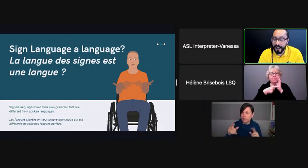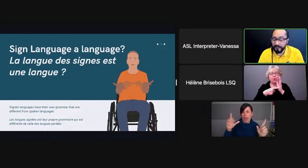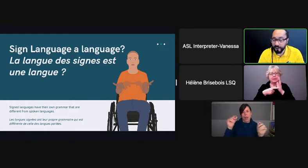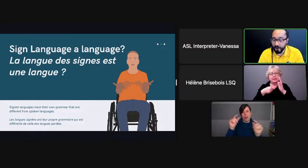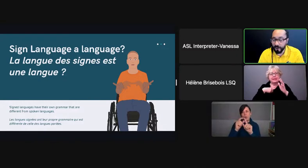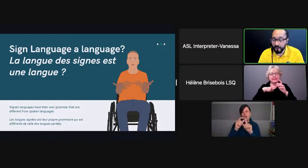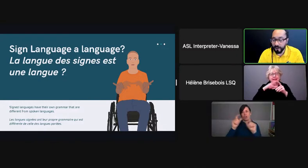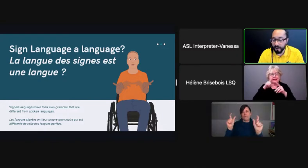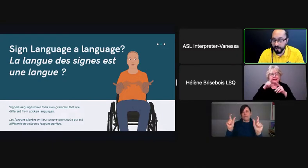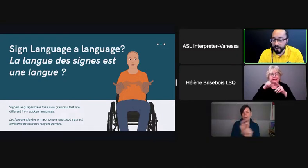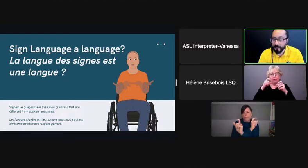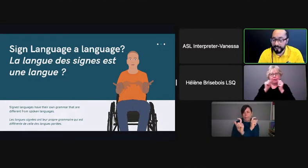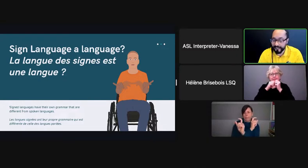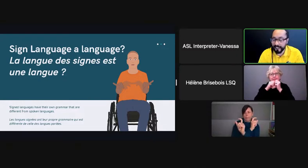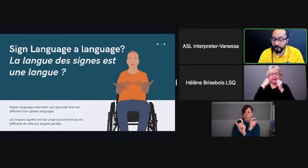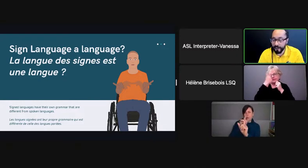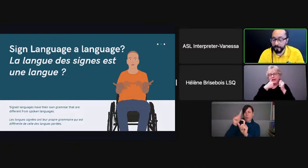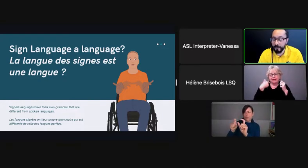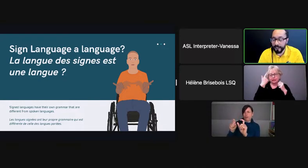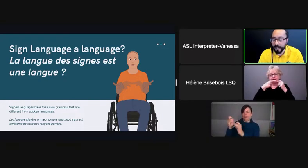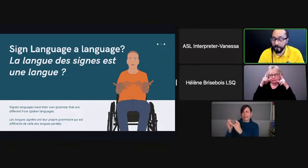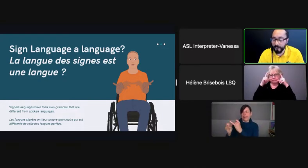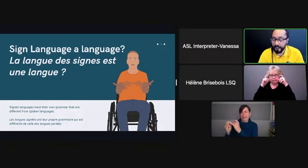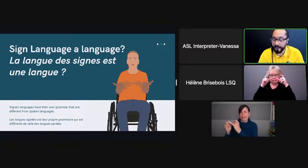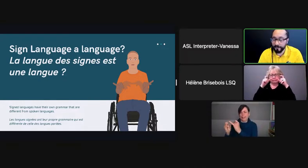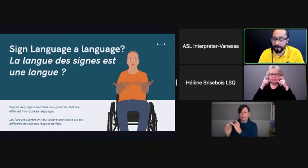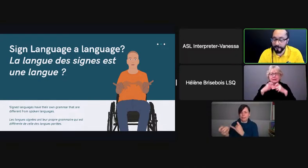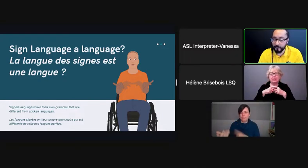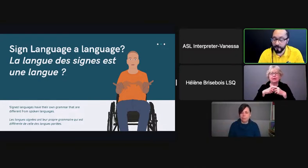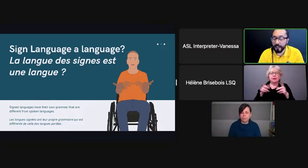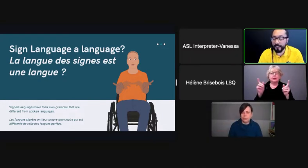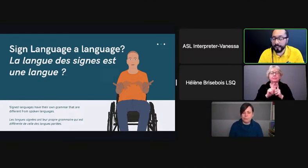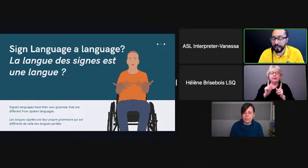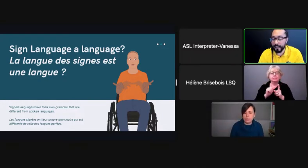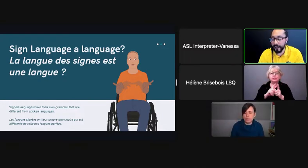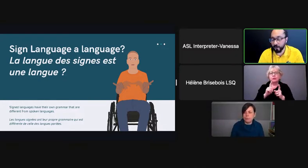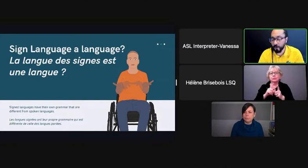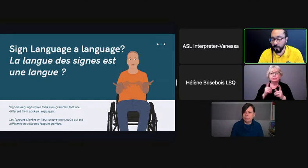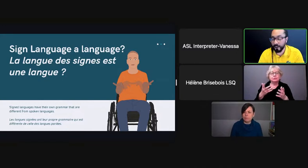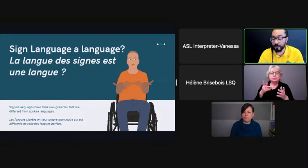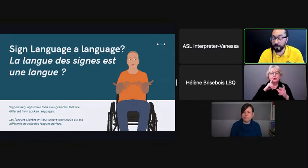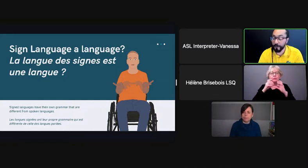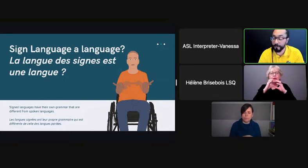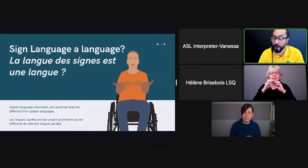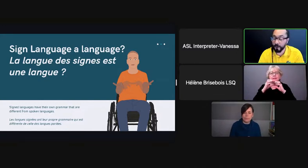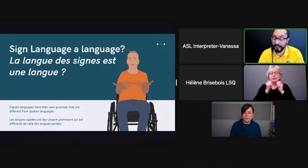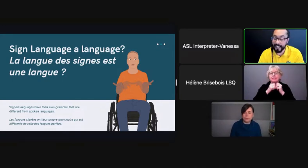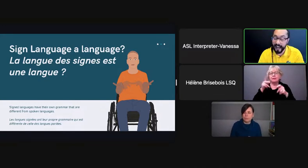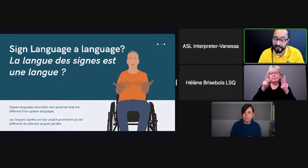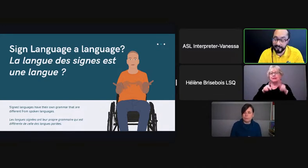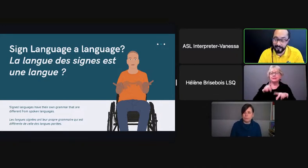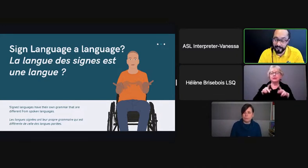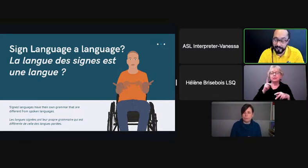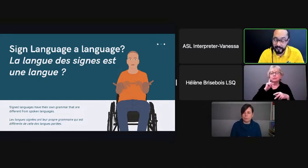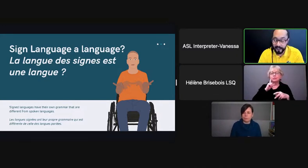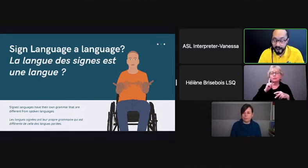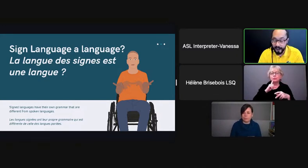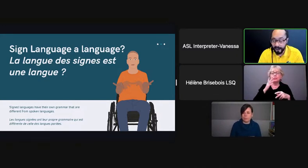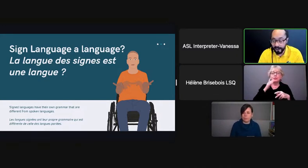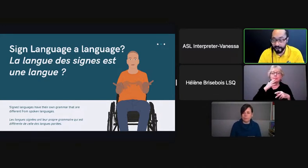de poser une question. Vous pouvez le voir lorsqu'on communique avec une personne sourde et malentendante. Cependant,